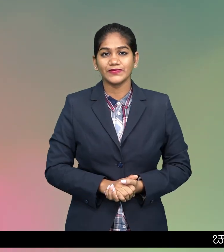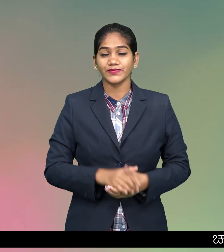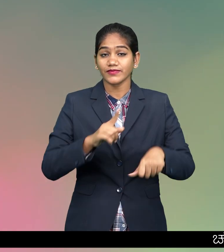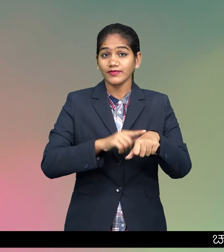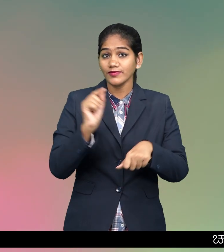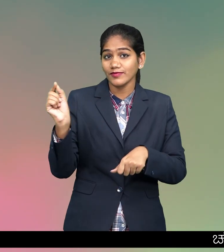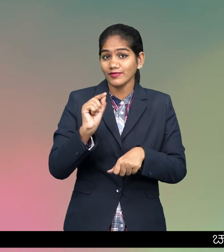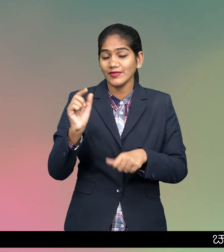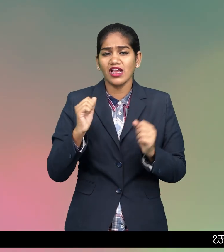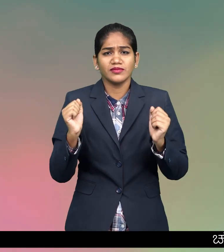ಚಳಿಗಾಲದಲ್ಲಿ